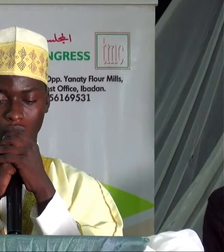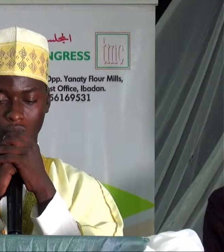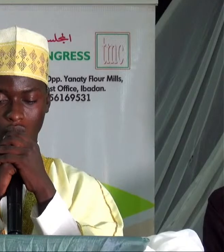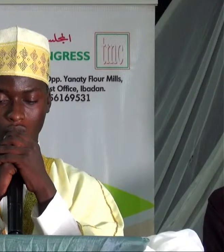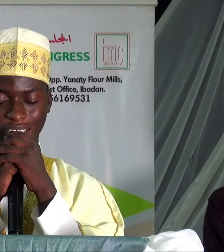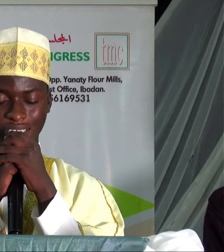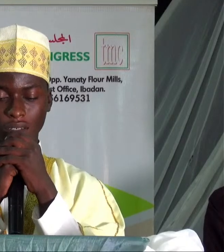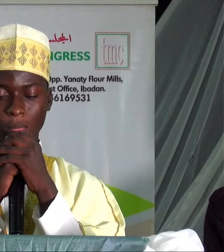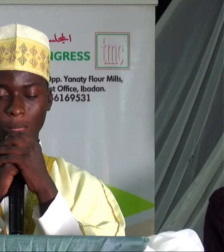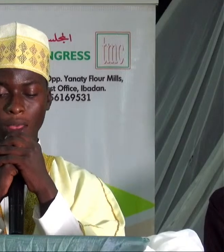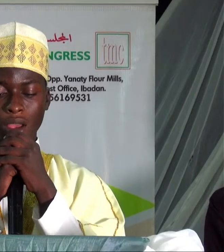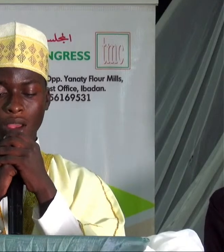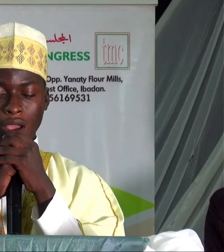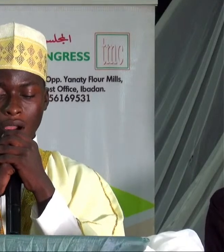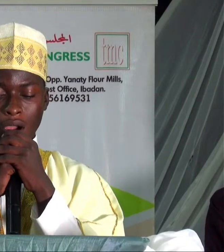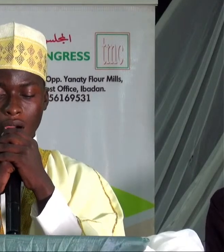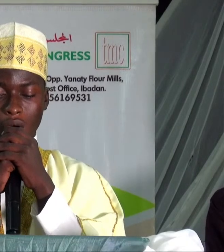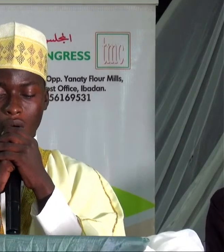يصنعون